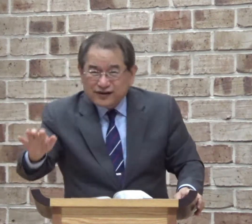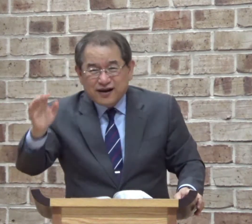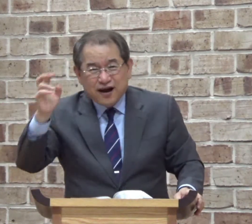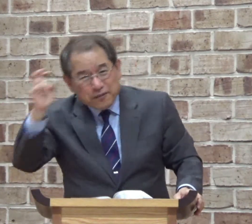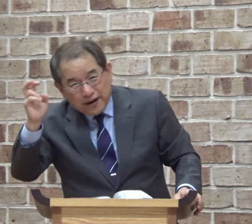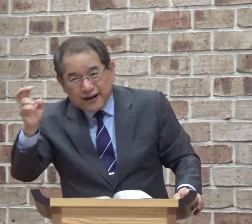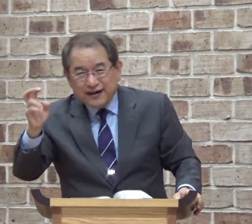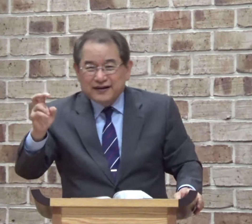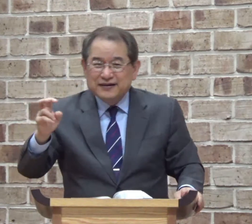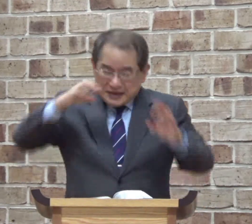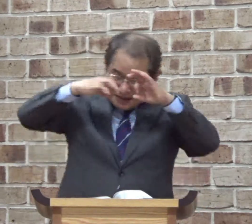자신을 돌아볼 때